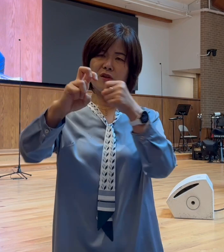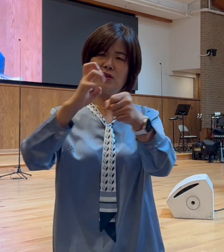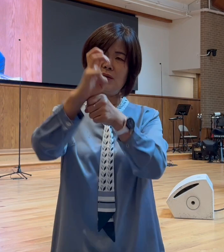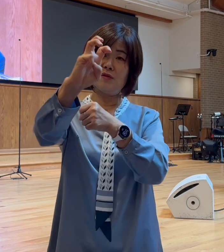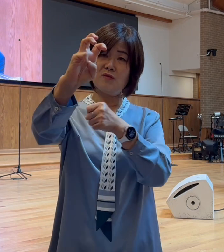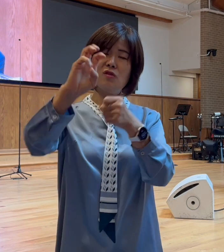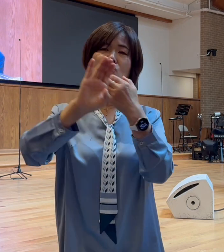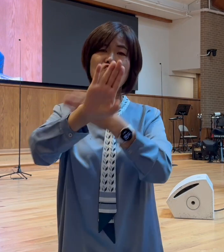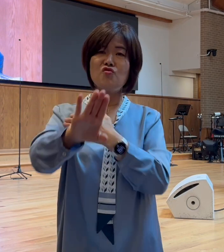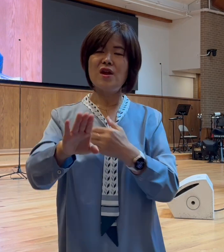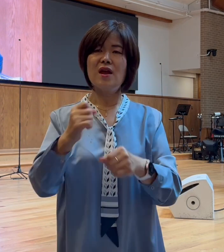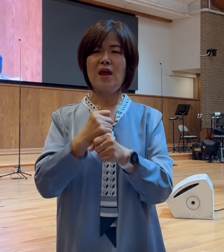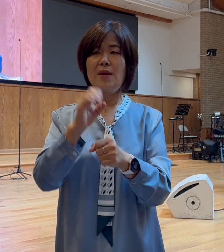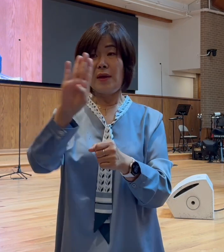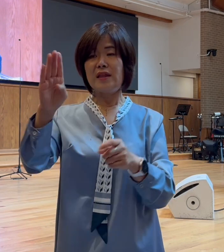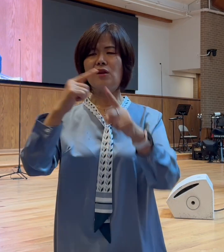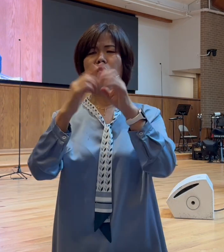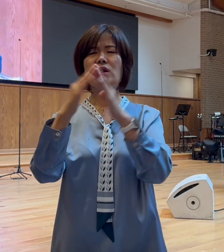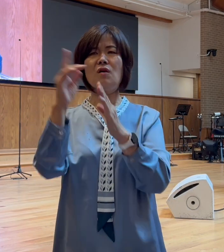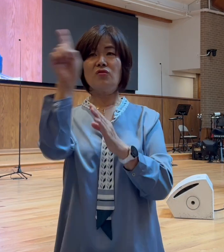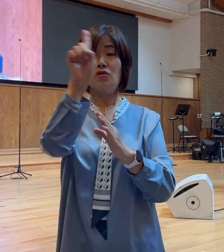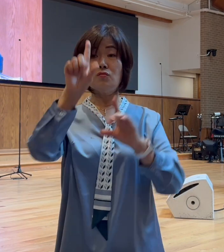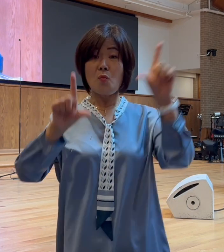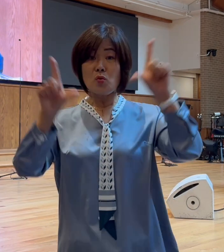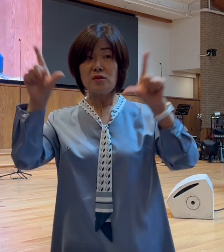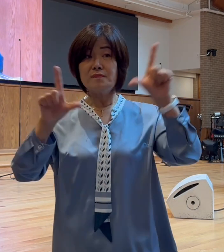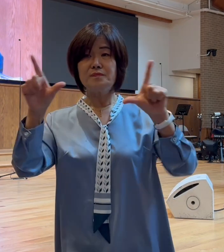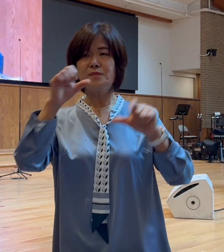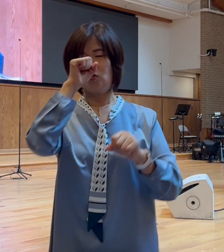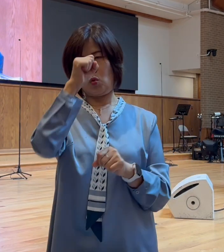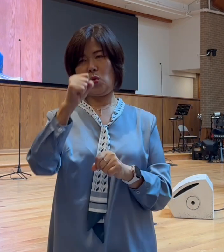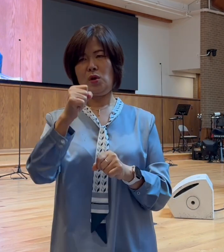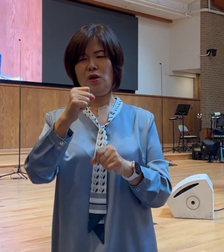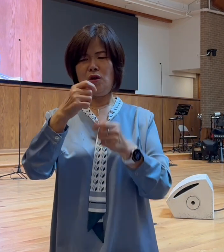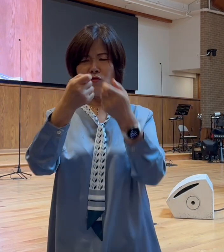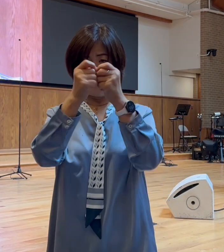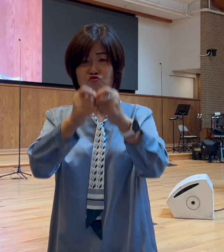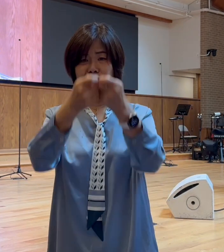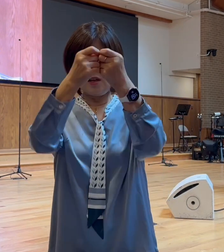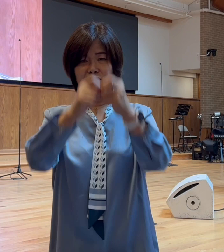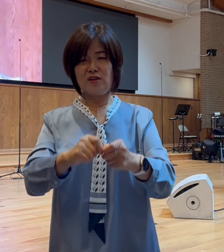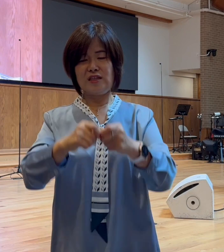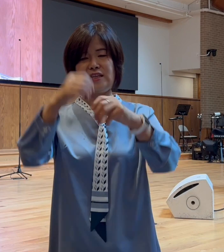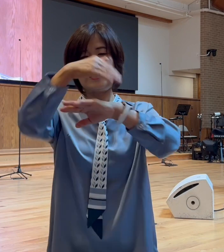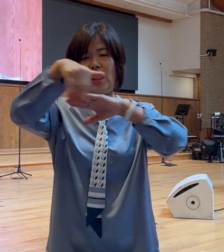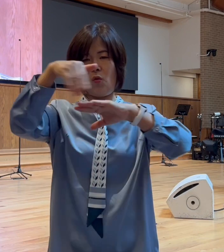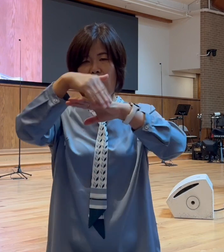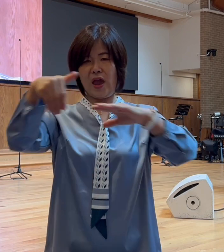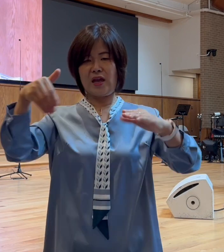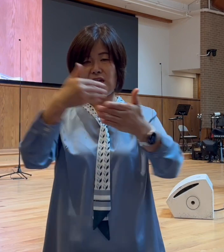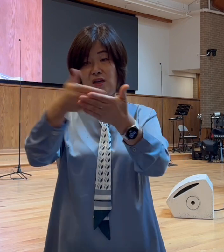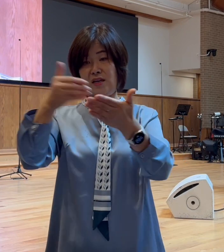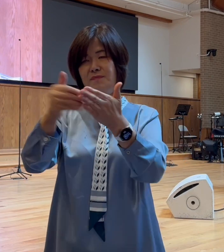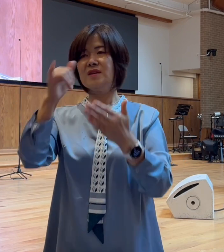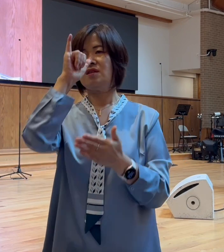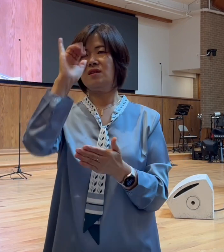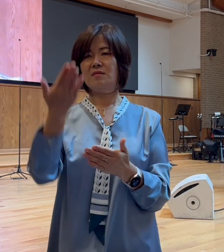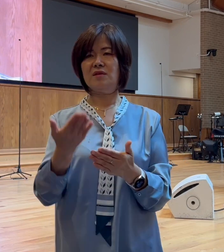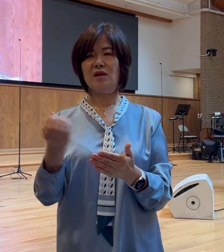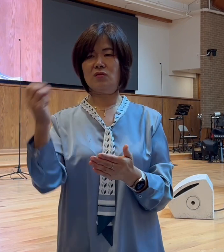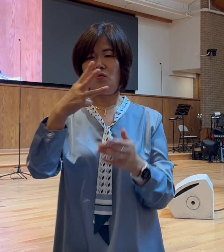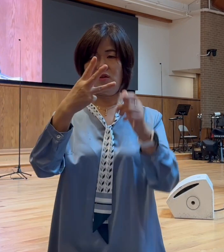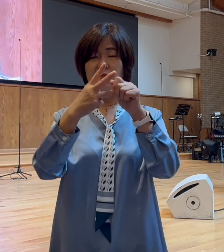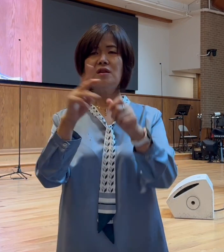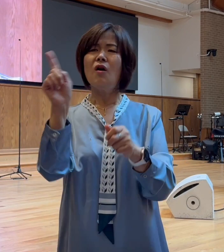30년 후에는 베델 교회는 어떤 모습이면 좋을지에 대한 구체적인 청사진이 있어야 된다는 것이고요. 세 번째는